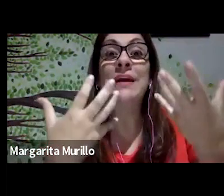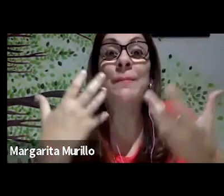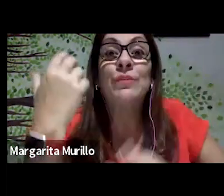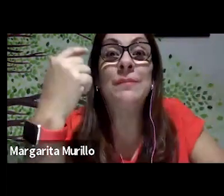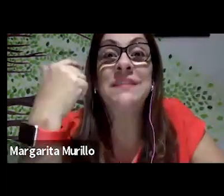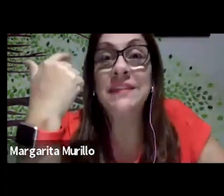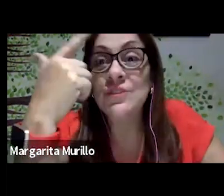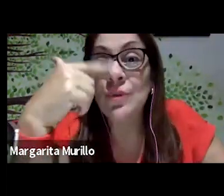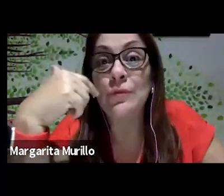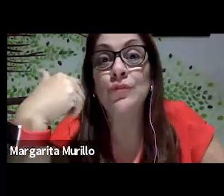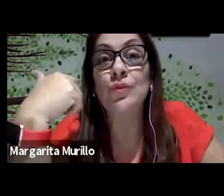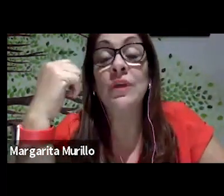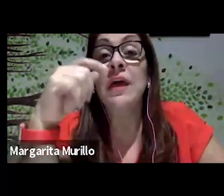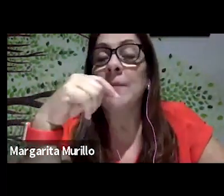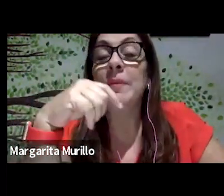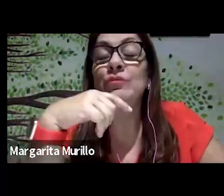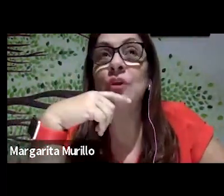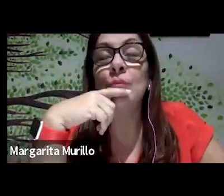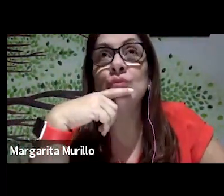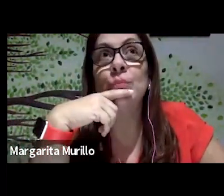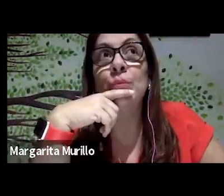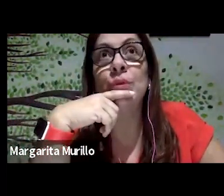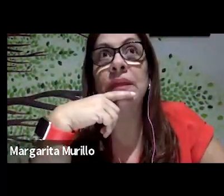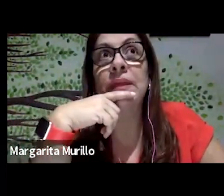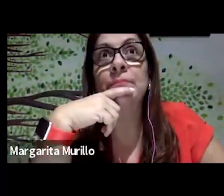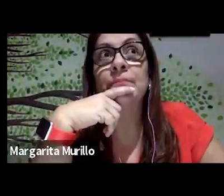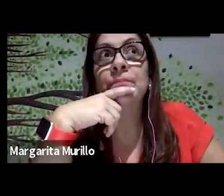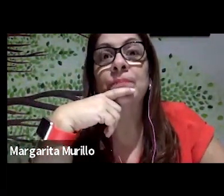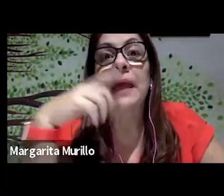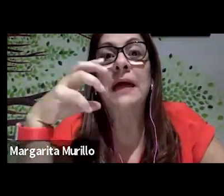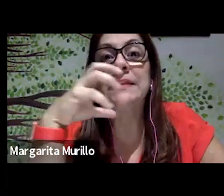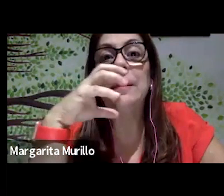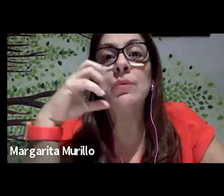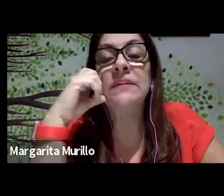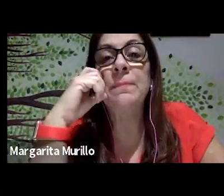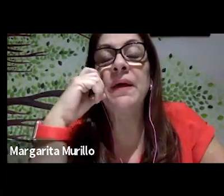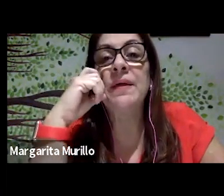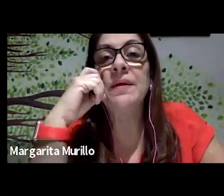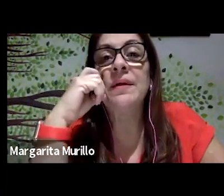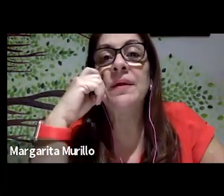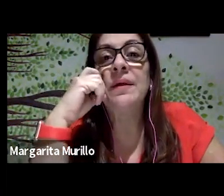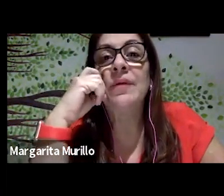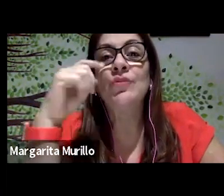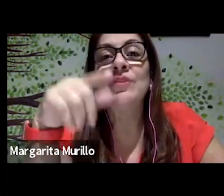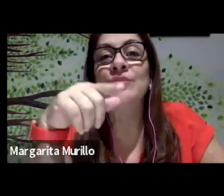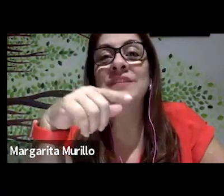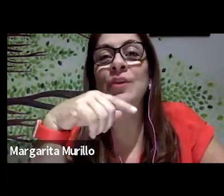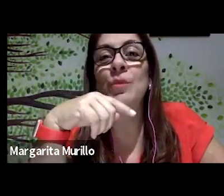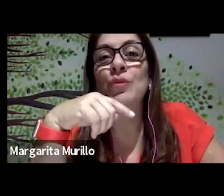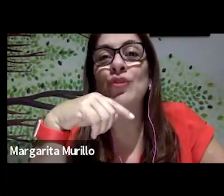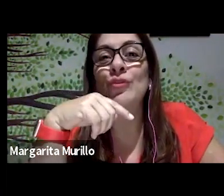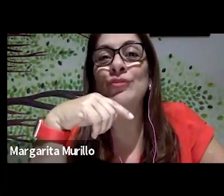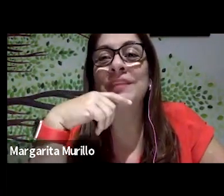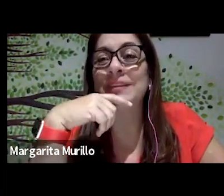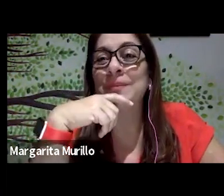todavía que poner más atención a los ojos a mí me ha gustado mucho porque al tener la boca tapada uno se